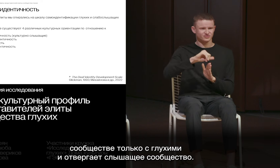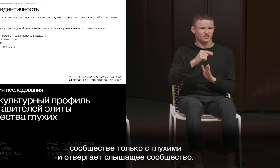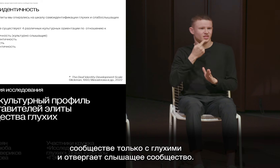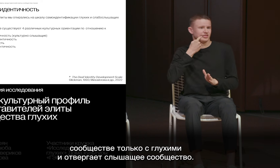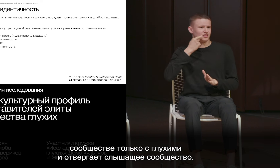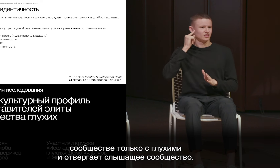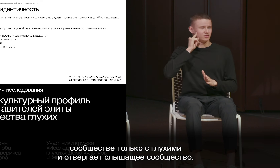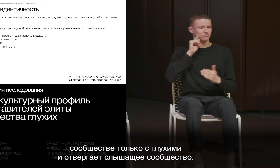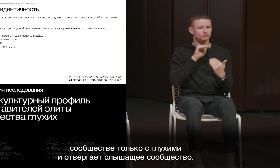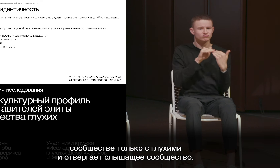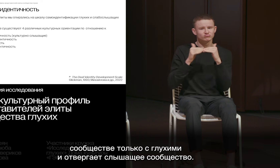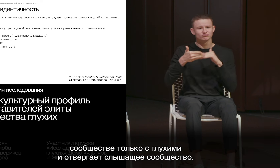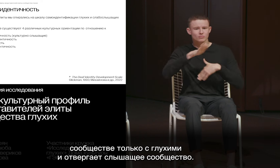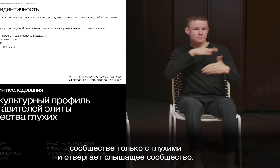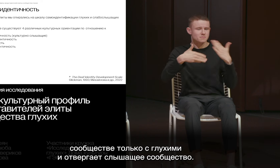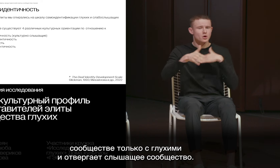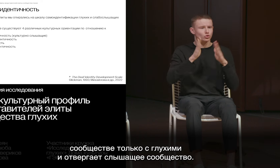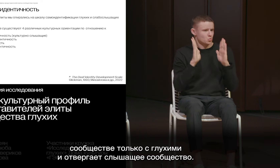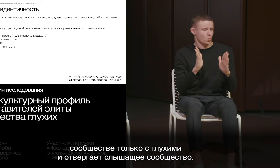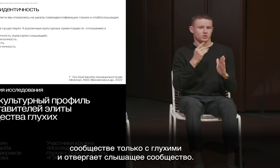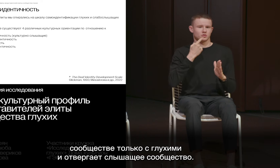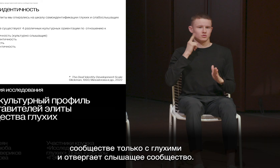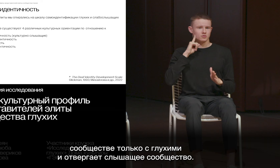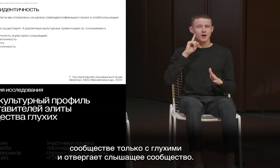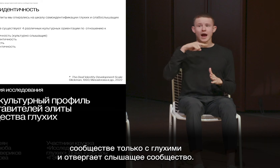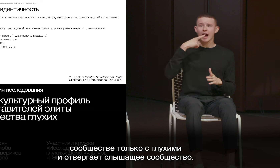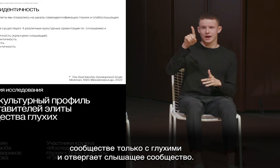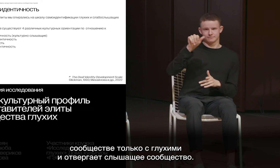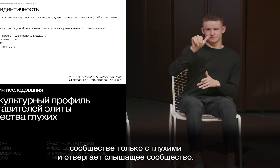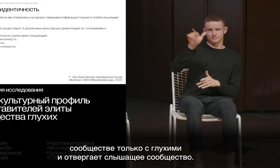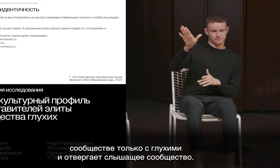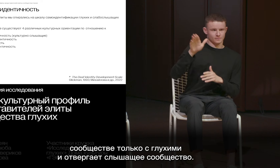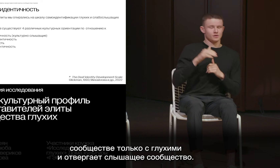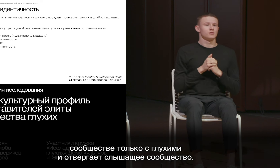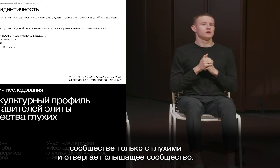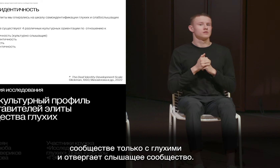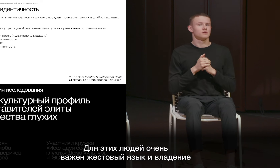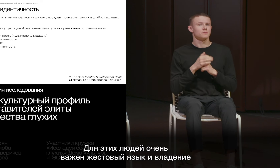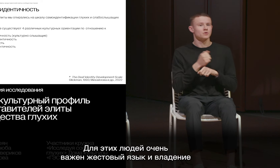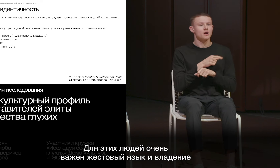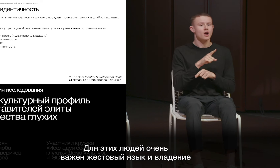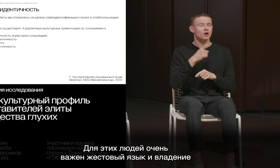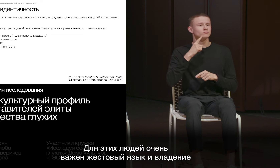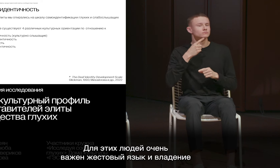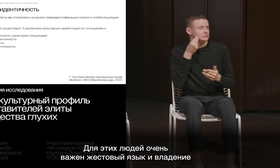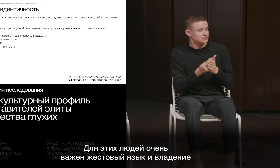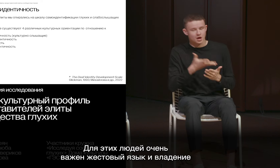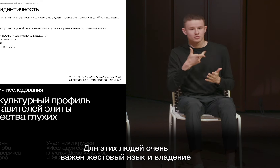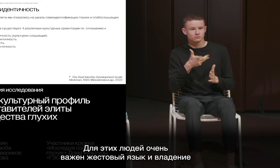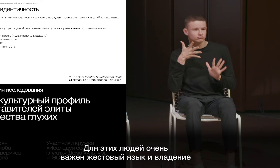глухая идентичность, когда человек коммуницирует в своем сообществе только с глухими и отвергает слышащее сообщество.